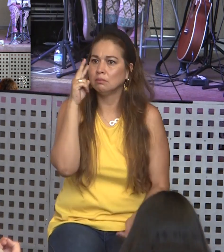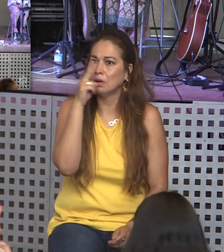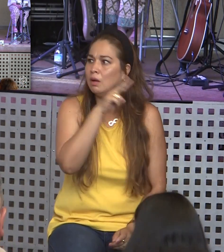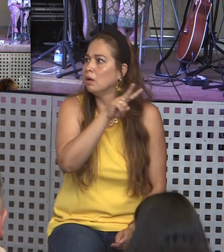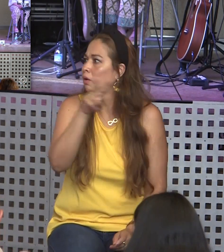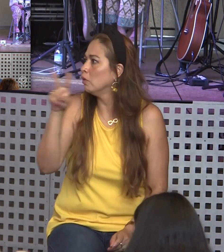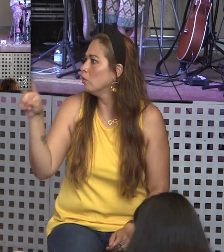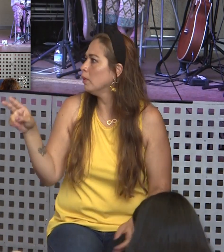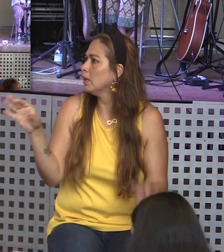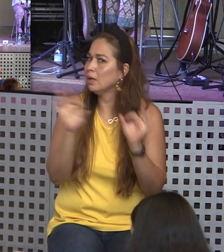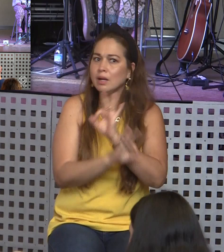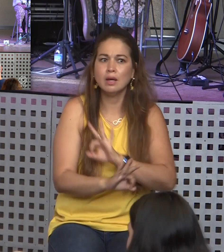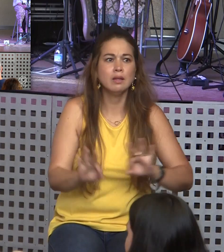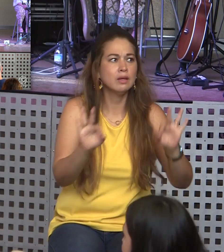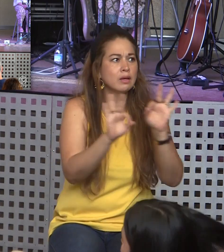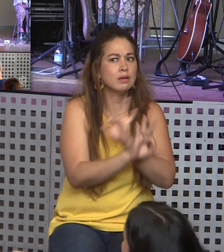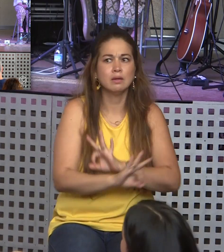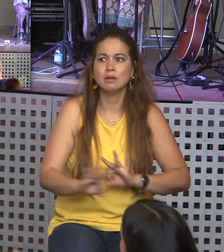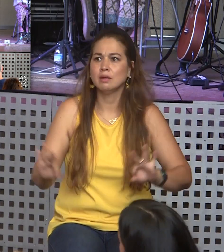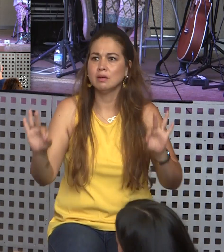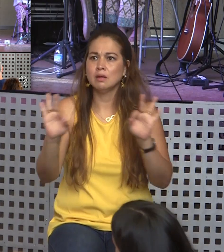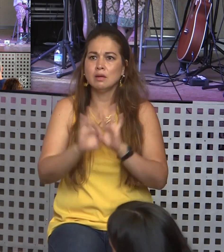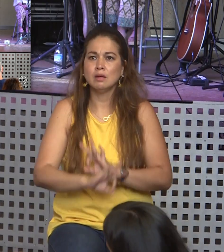estaba viendo a Cristo.